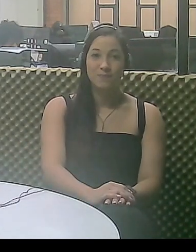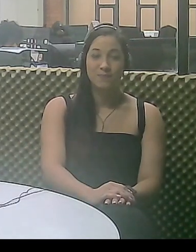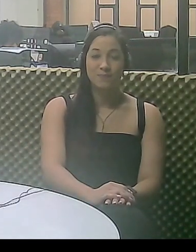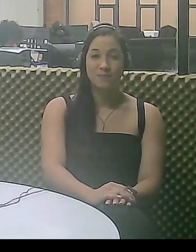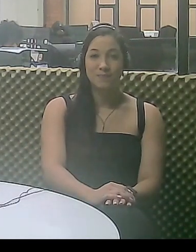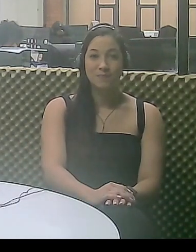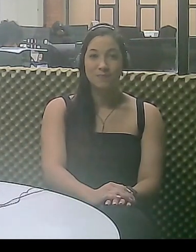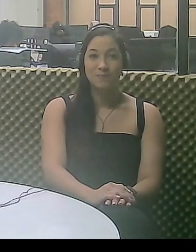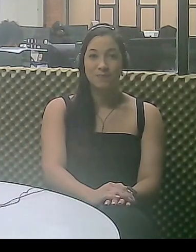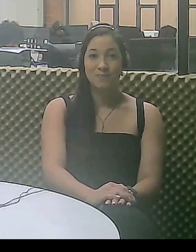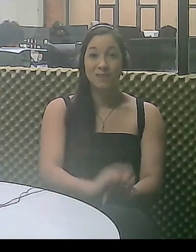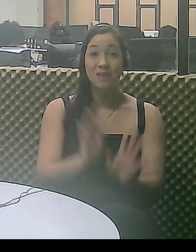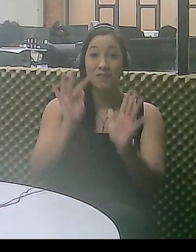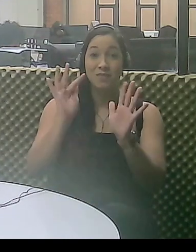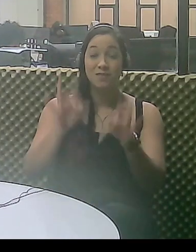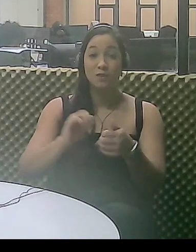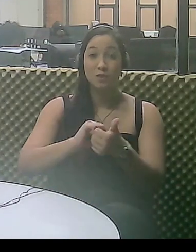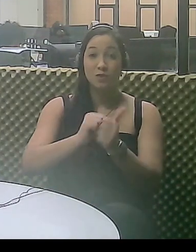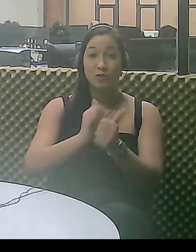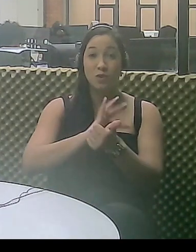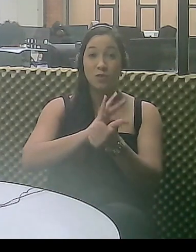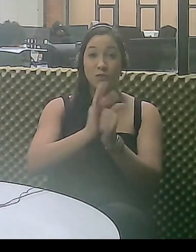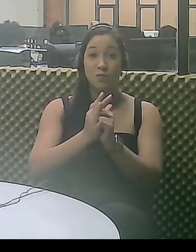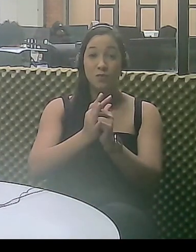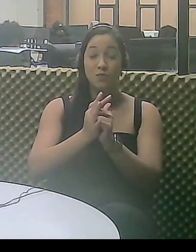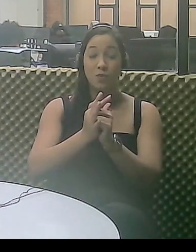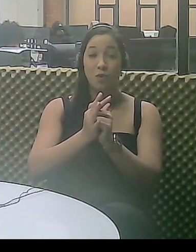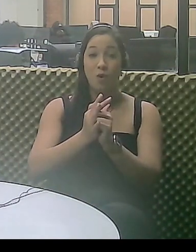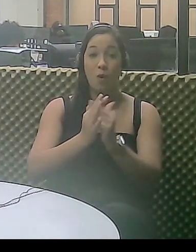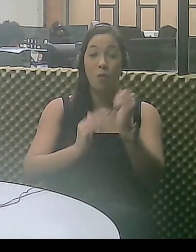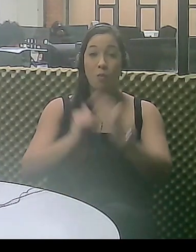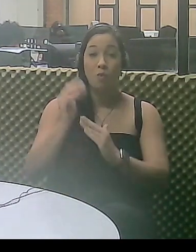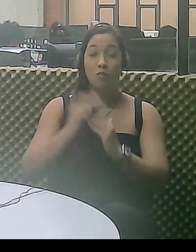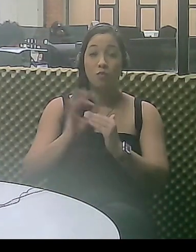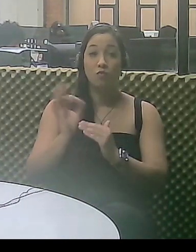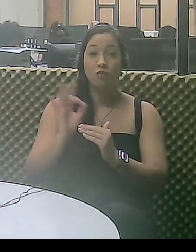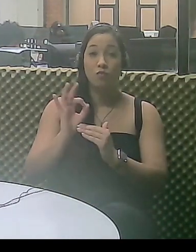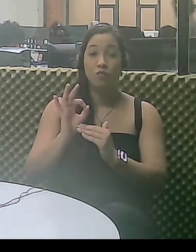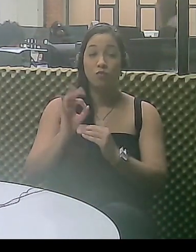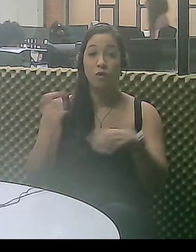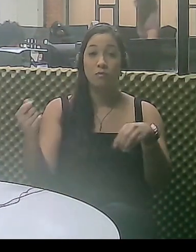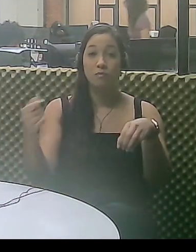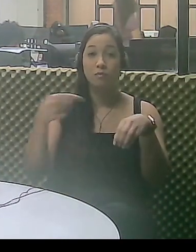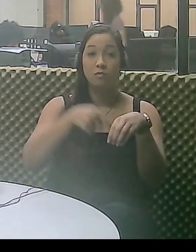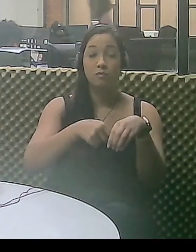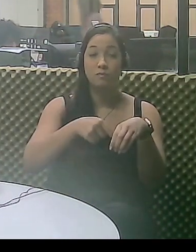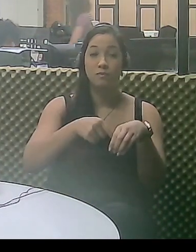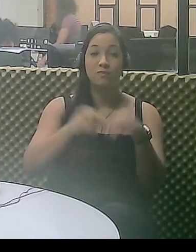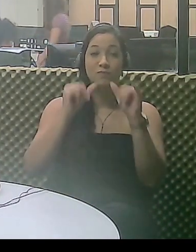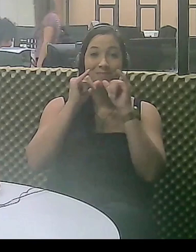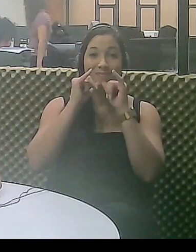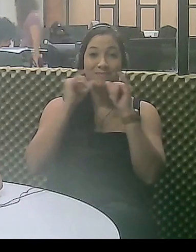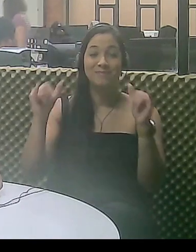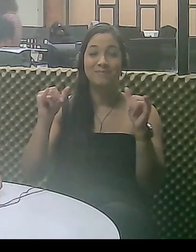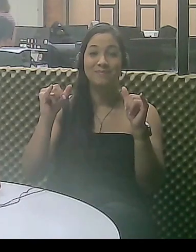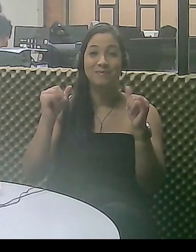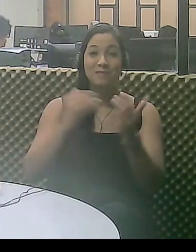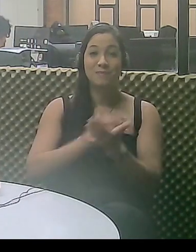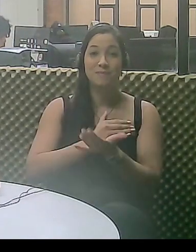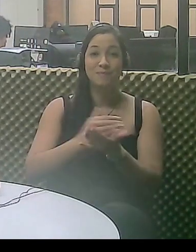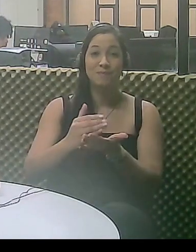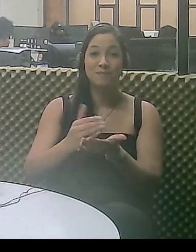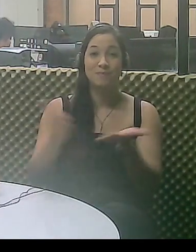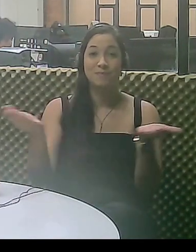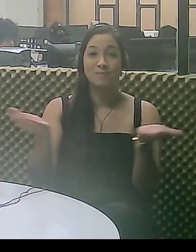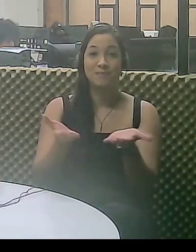E ainda, final da Copa Futel de Futebol Amador. Disputa foi decidida nos pênaltis. Essas e outras notícias